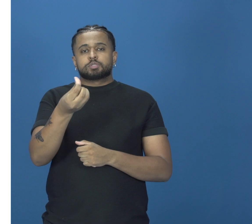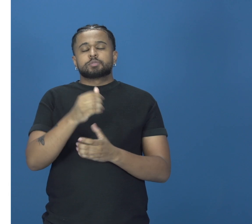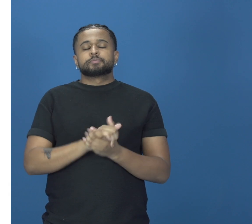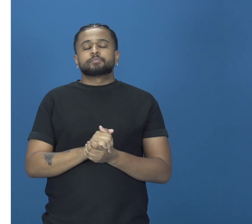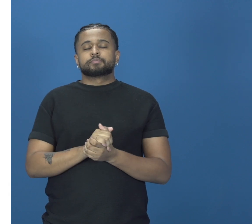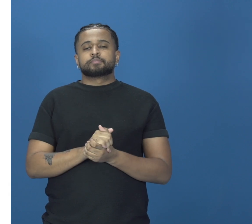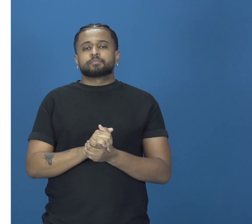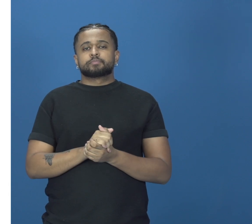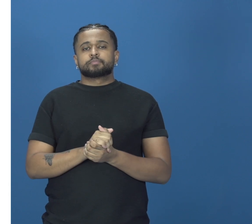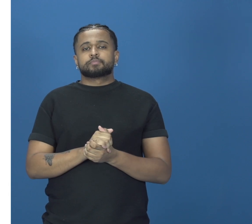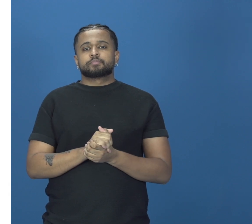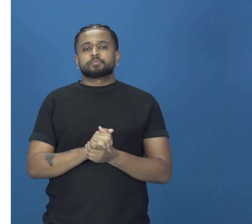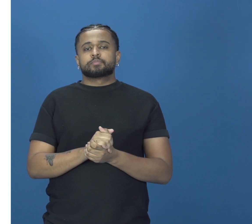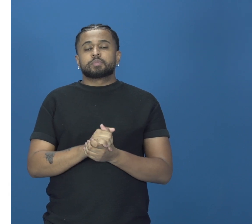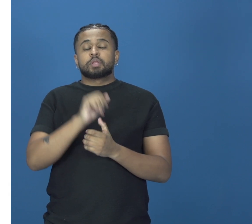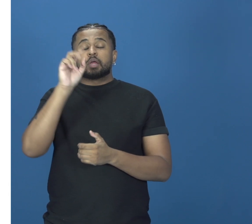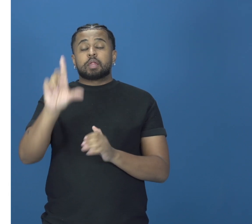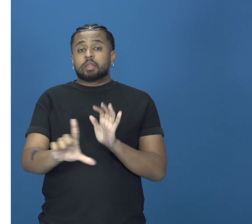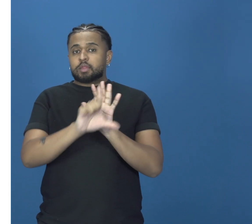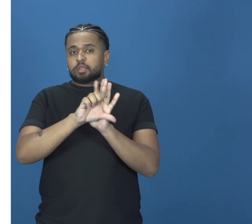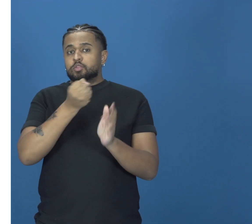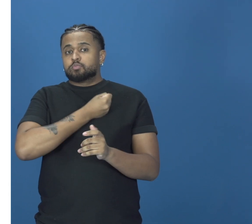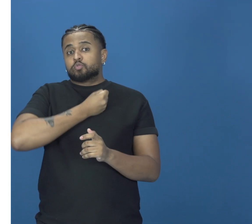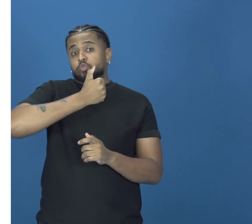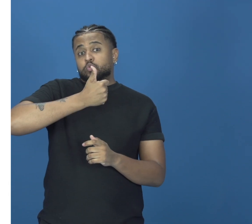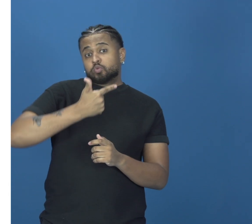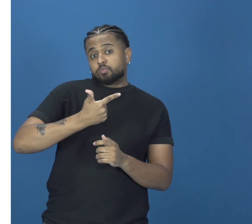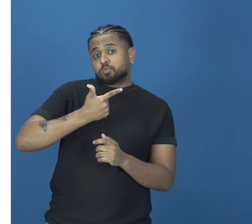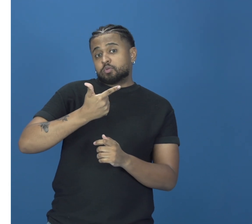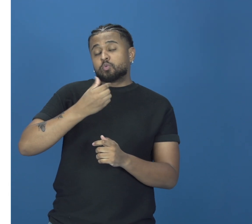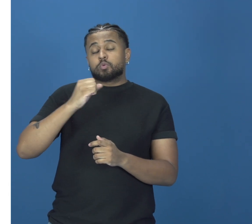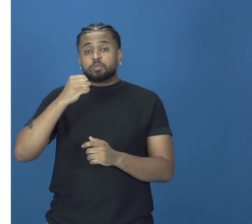9.6. É vedada, de acordo com a Lei nº